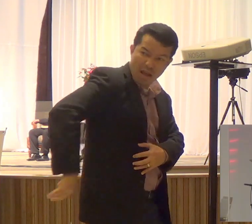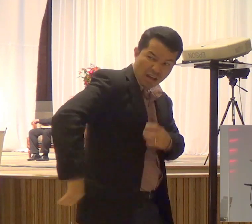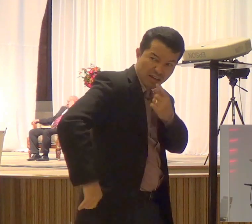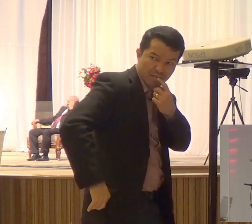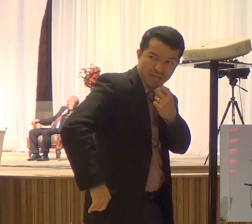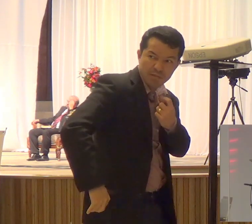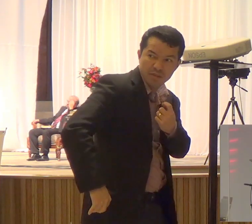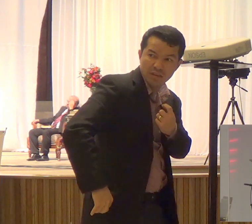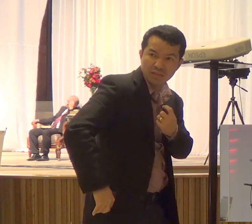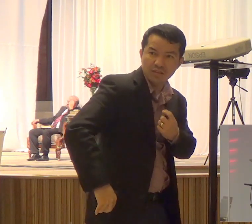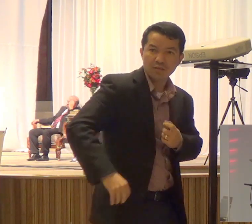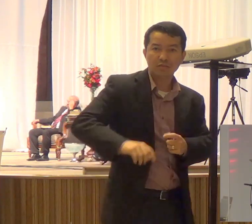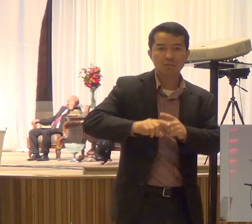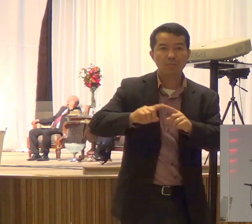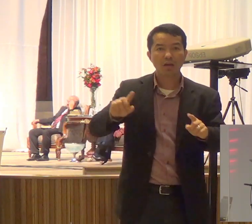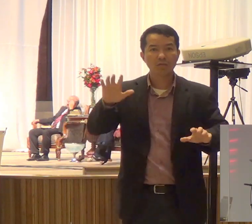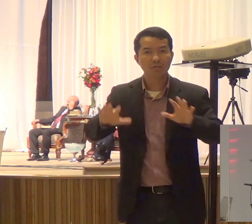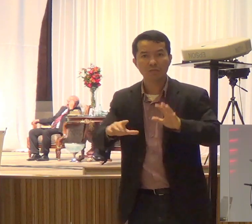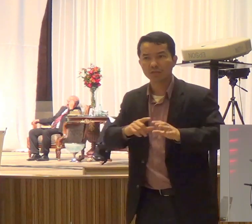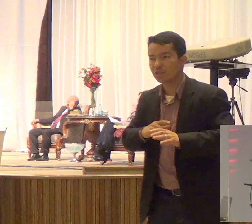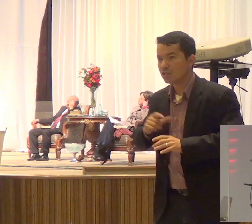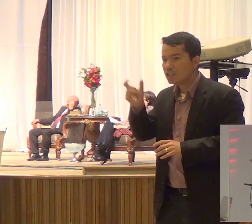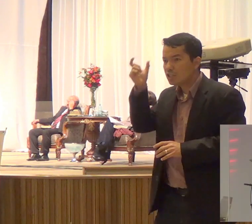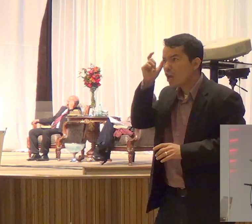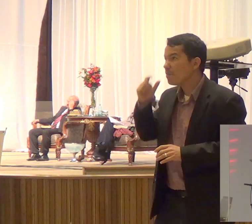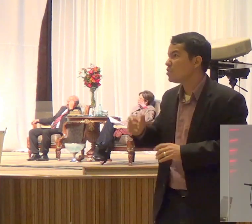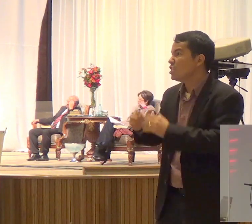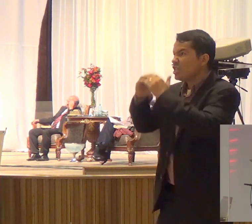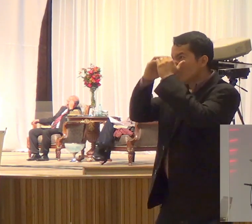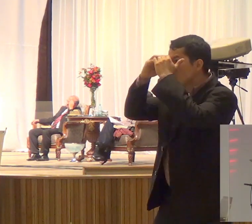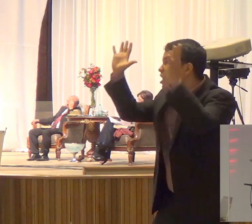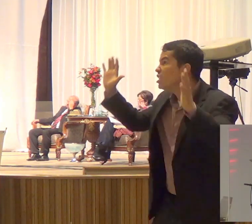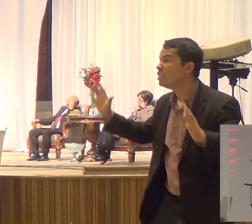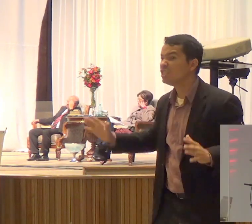que o inferno estava gritando para ele: desista,